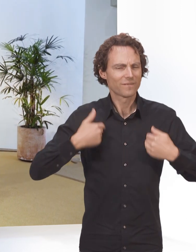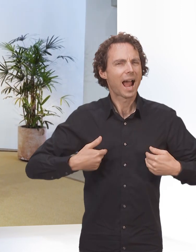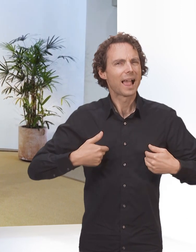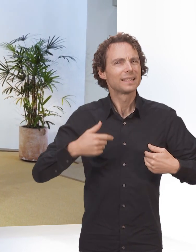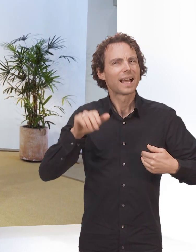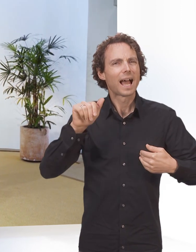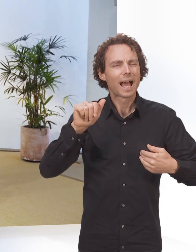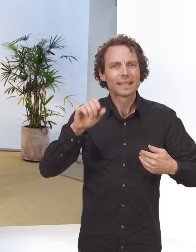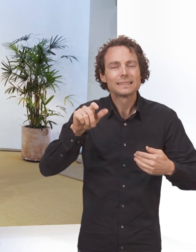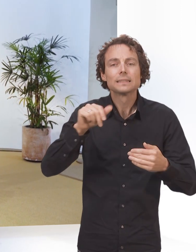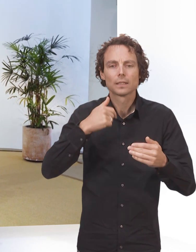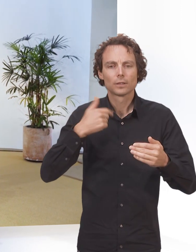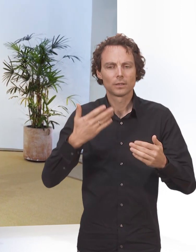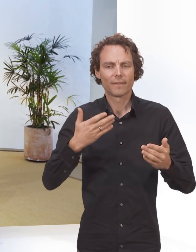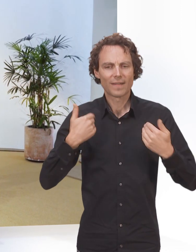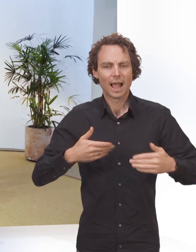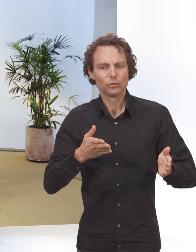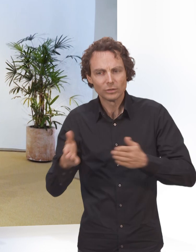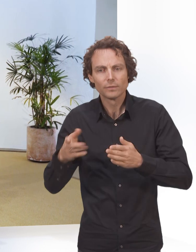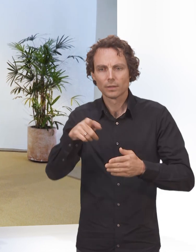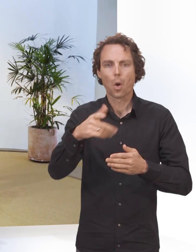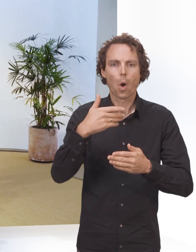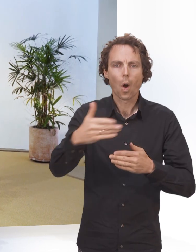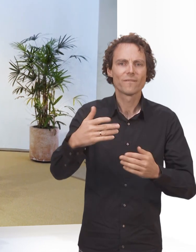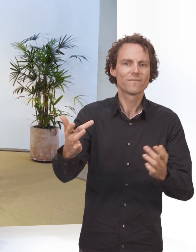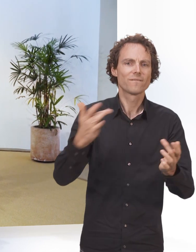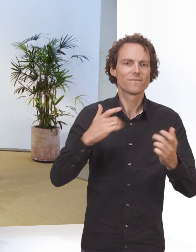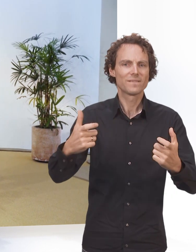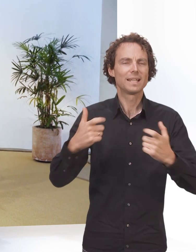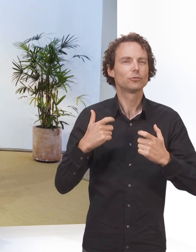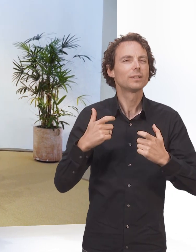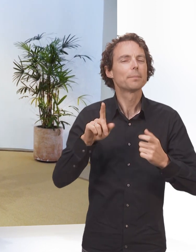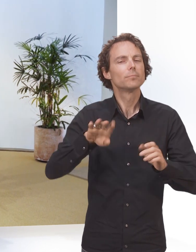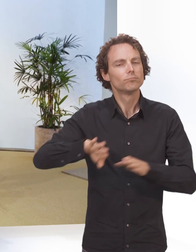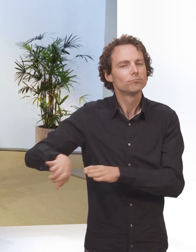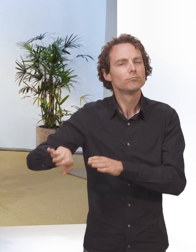benommen und habe da viel Widerstand erlebt. Aber